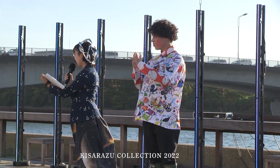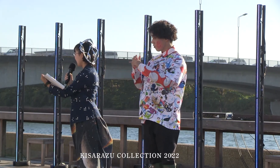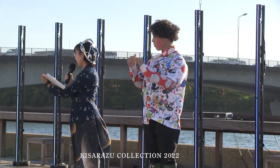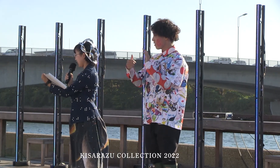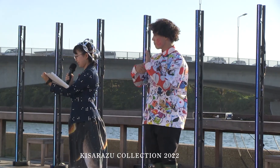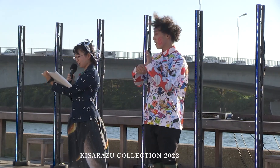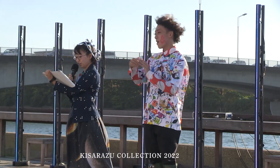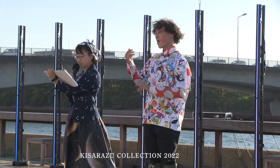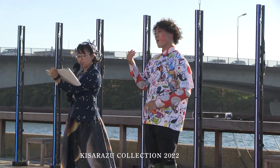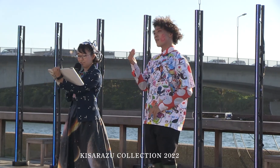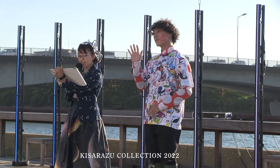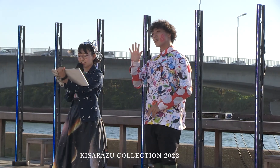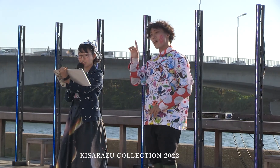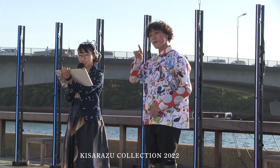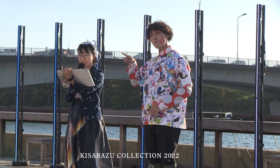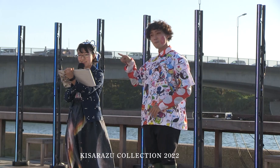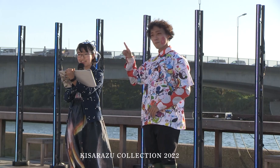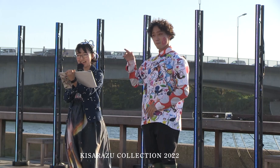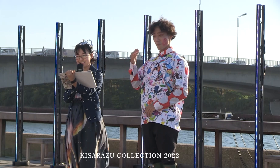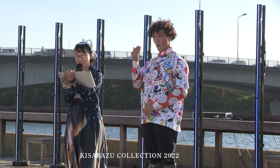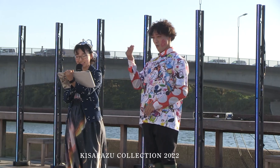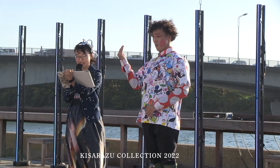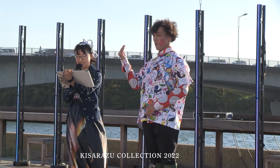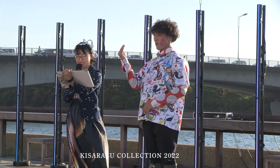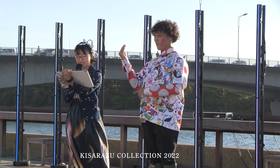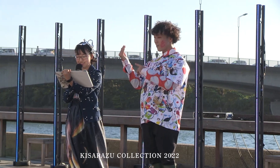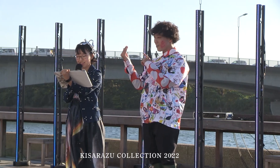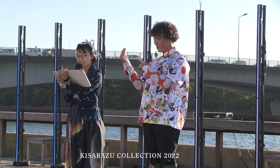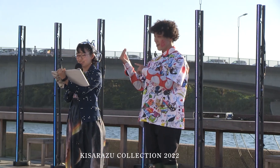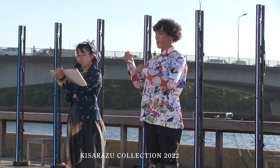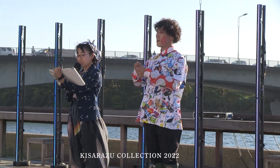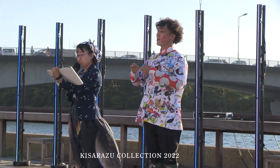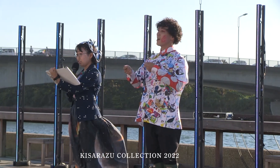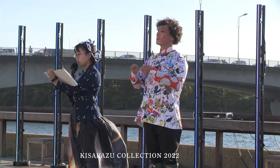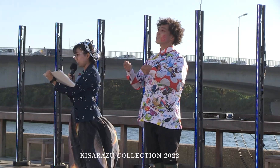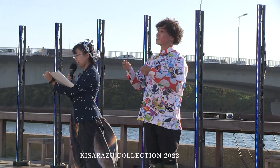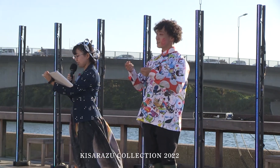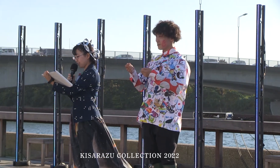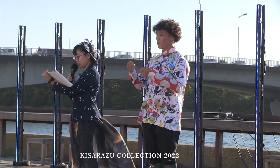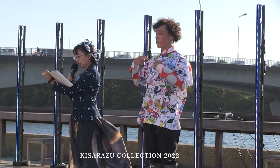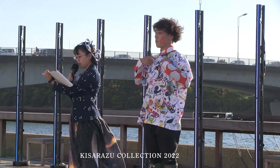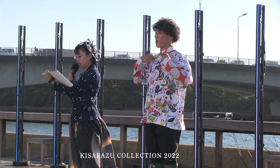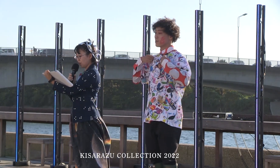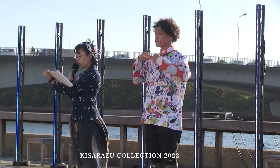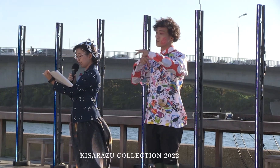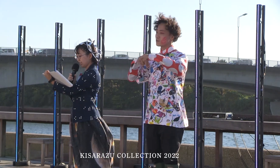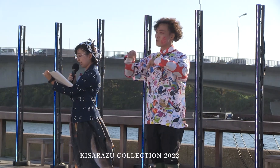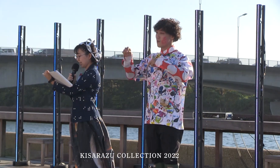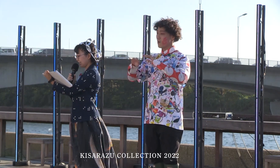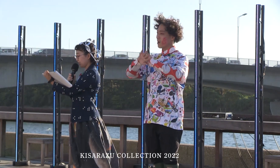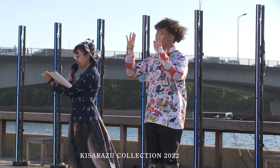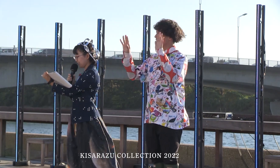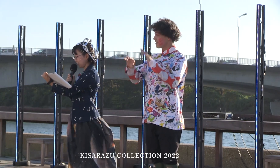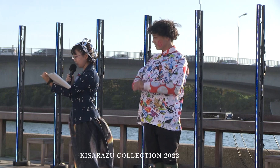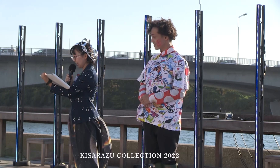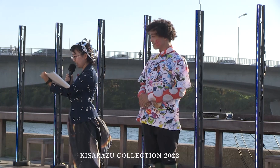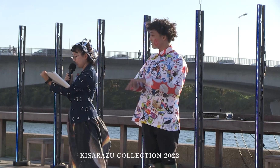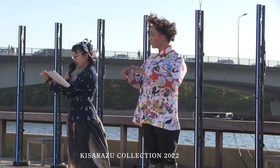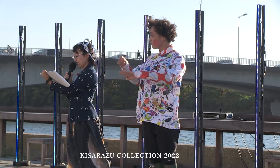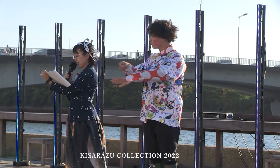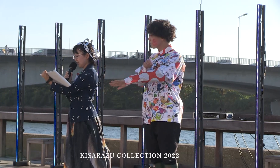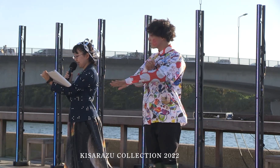どもたちが主役のファッションショーを開催します。スペシャルゲストにもお越しいただいております